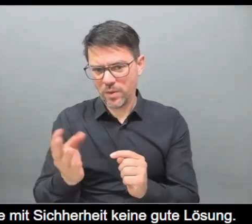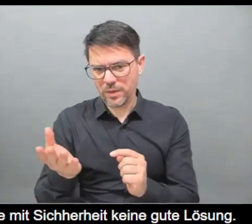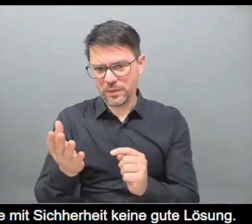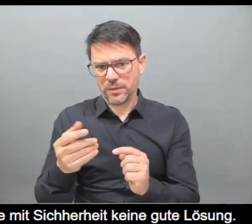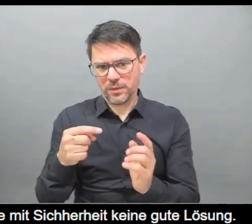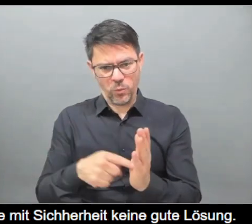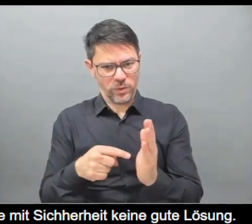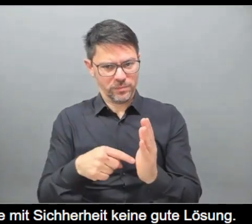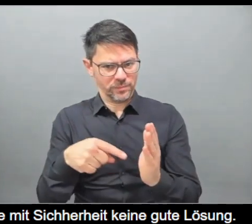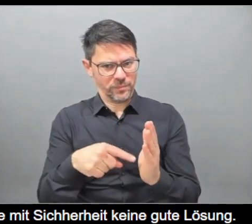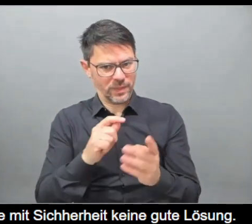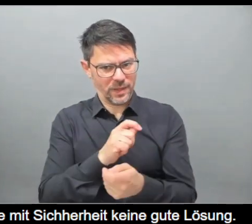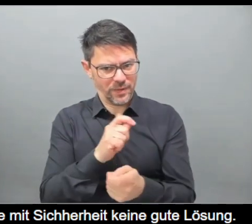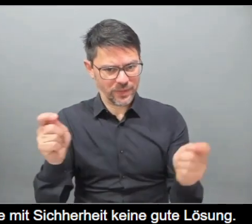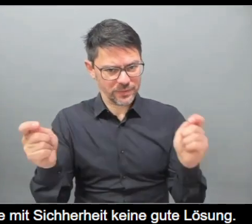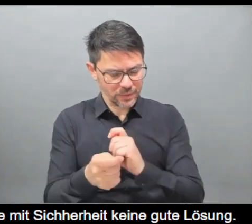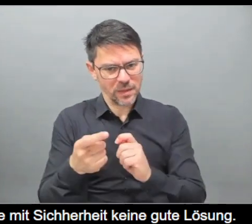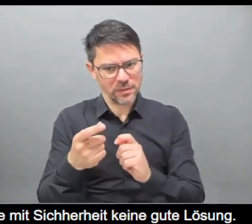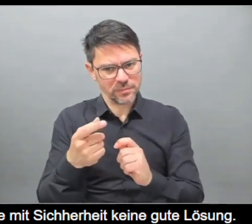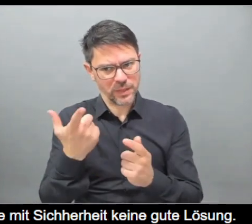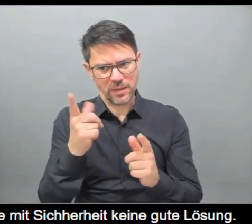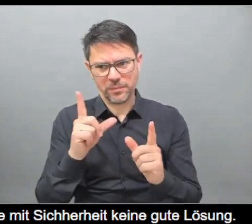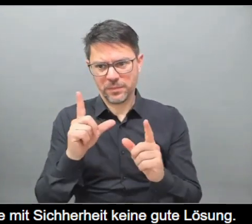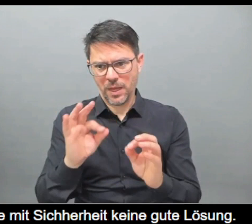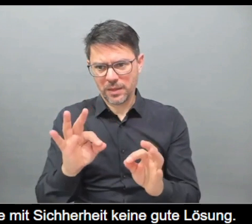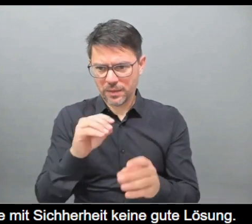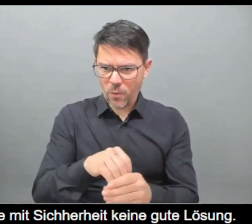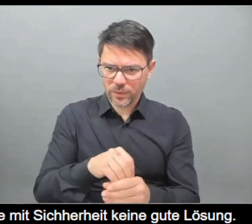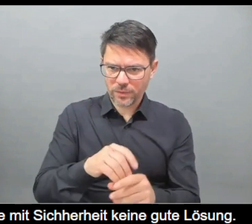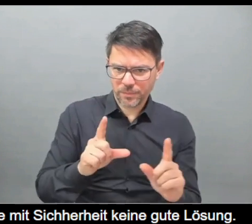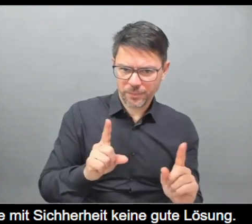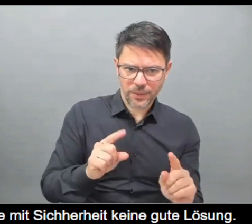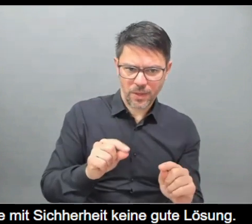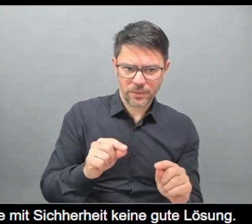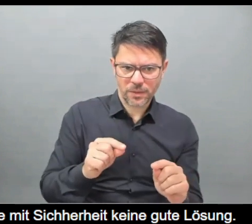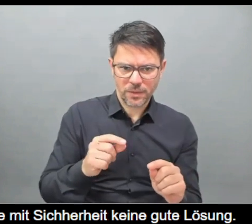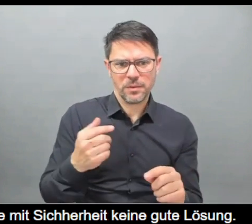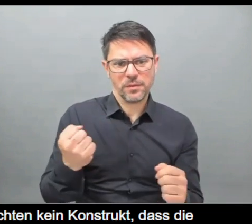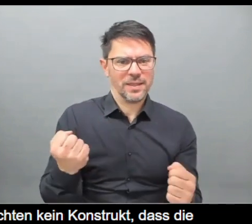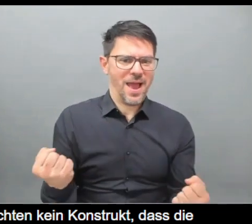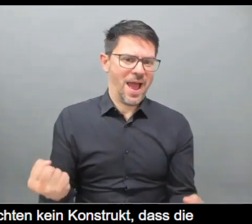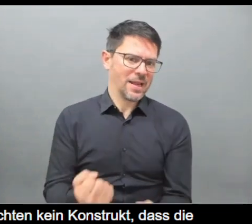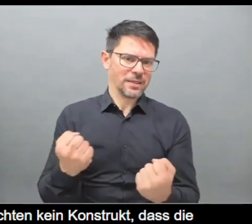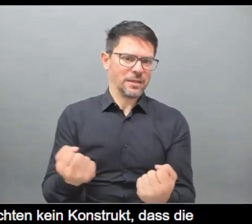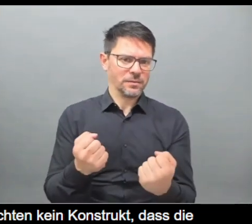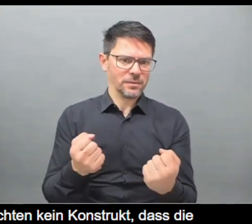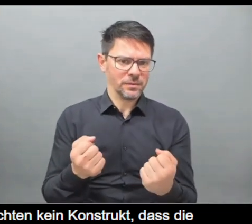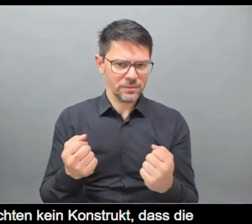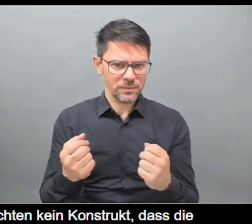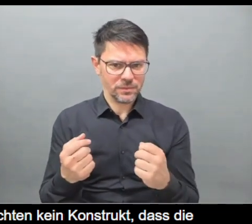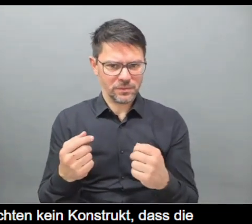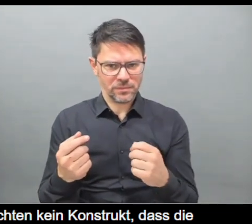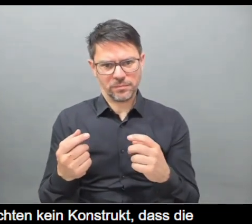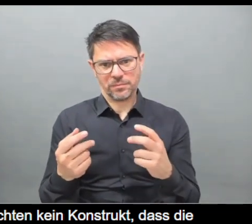umsturzartigen Entwicklung, die den Häusern schadet, die dazu führen, dass das Personal verunsichert wird, dass sich zum Teil auch